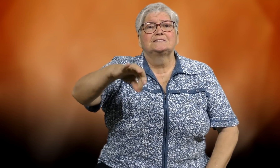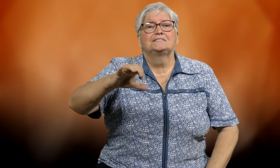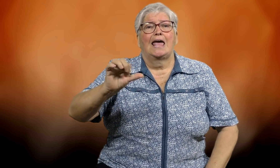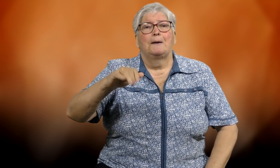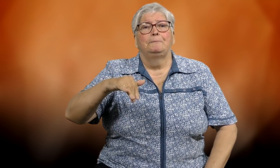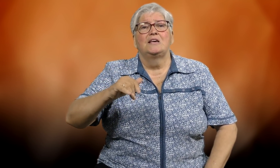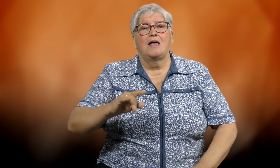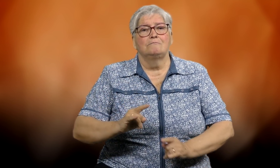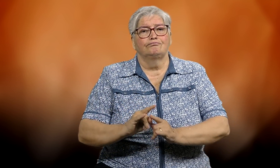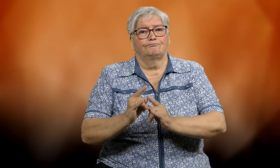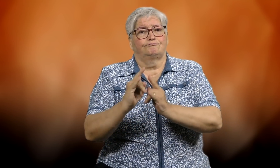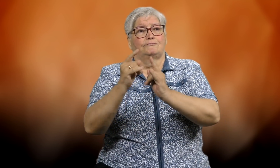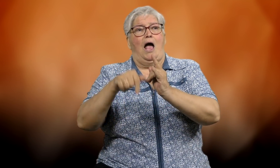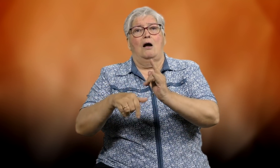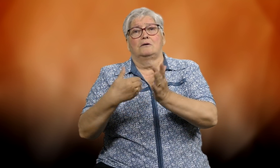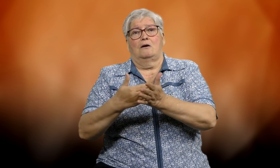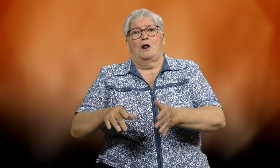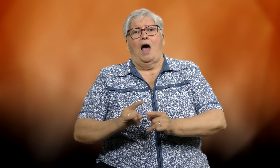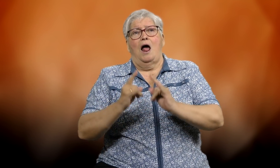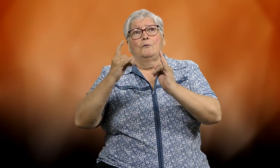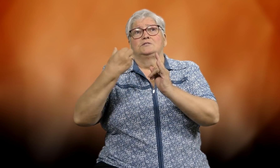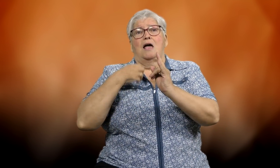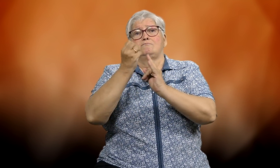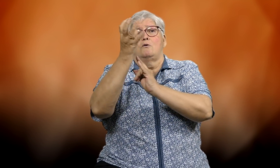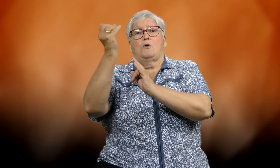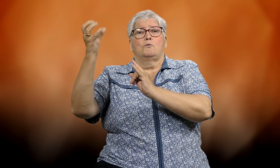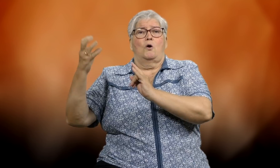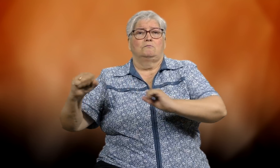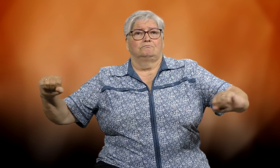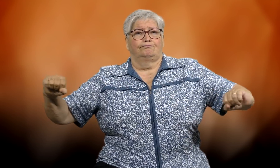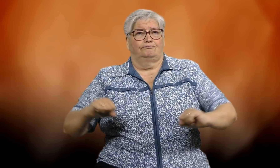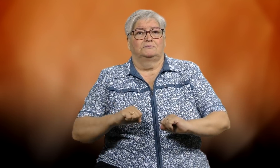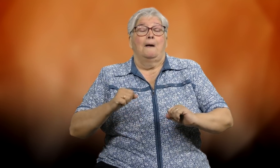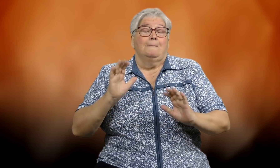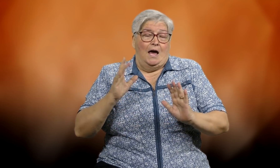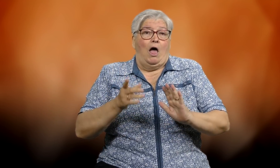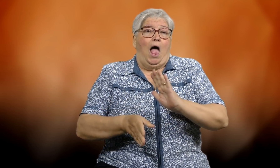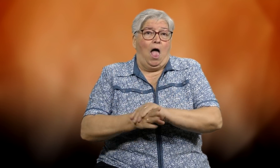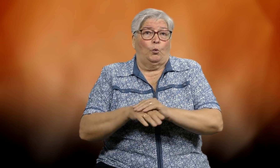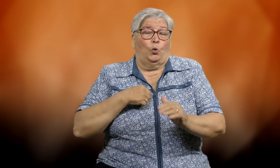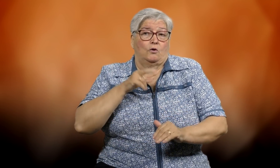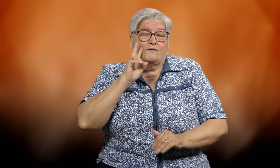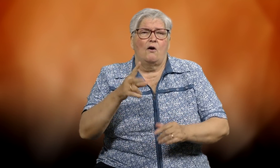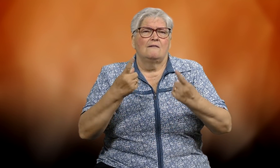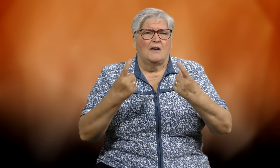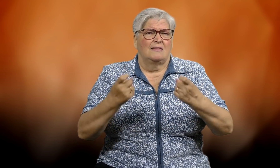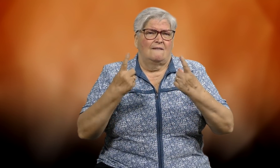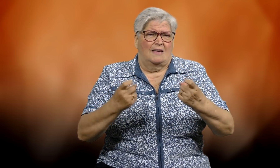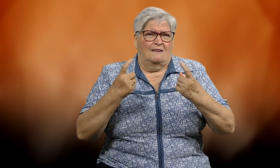molt orgullós del que he aconseguit, ja que vaig plantar com unes primeres llavors, de les quals ara hi ha arbres molt frondosos i fruiters, del qual